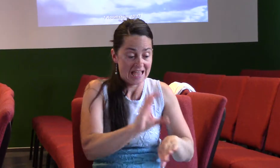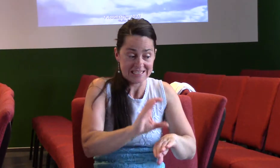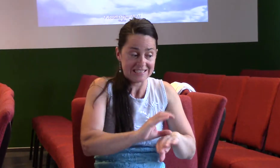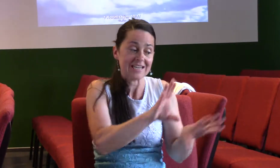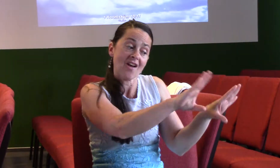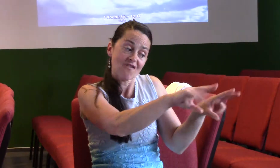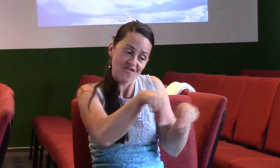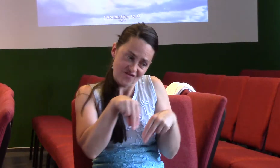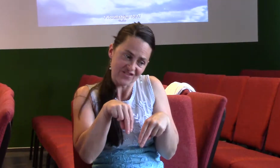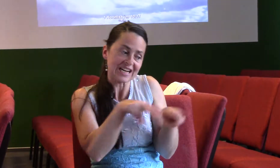říct musím.